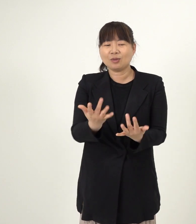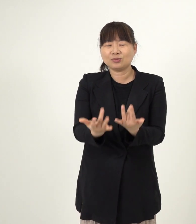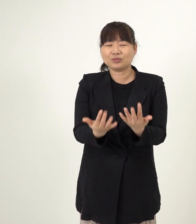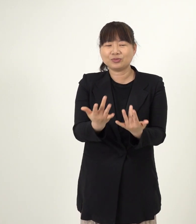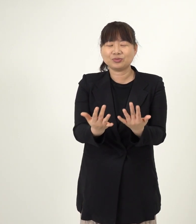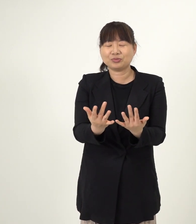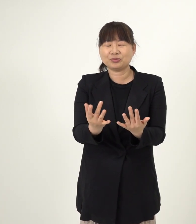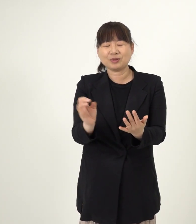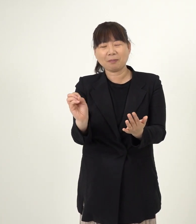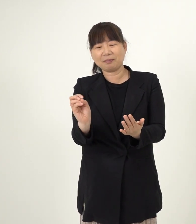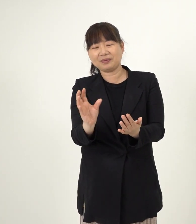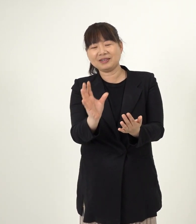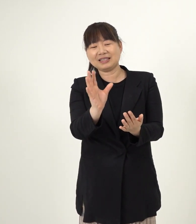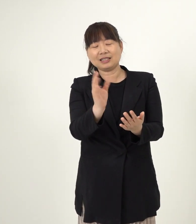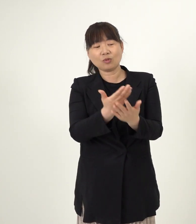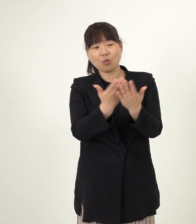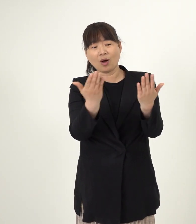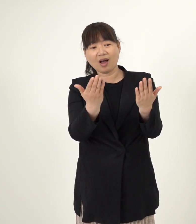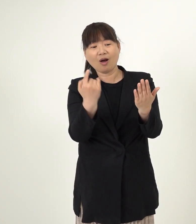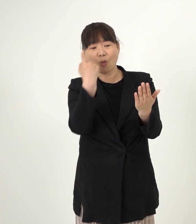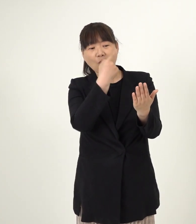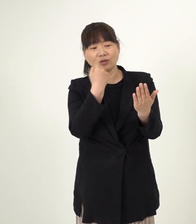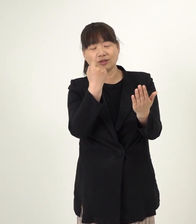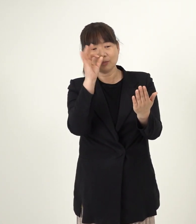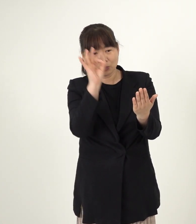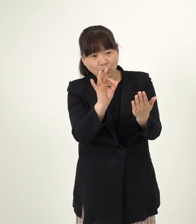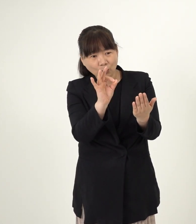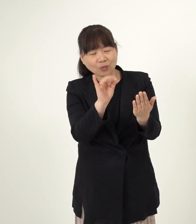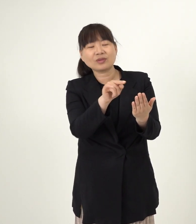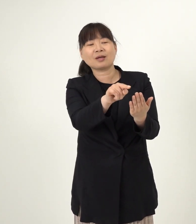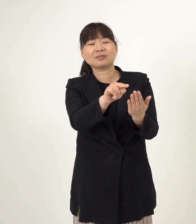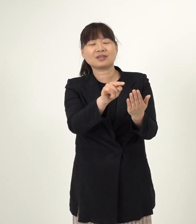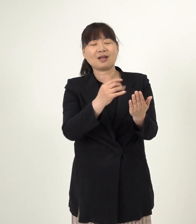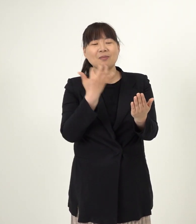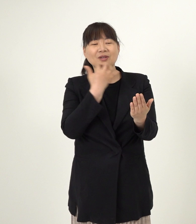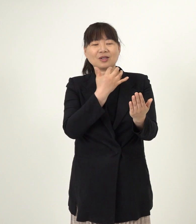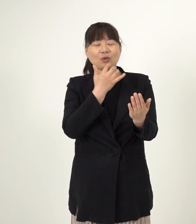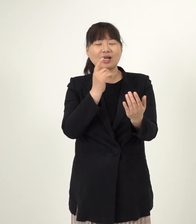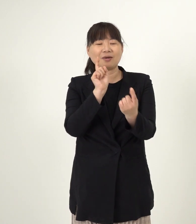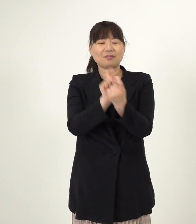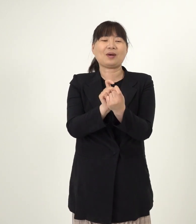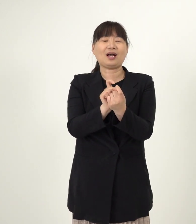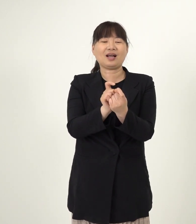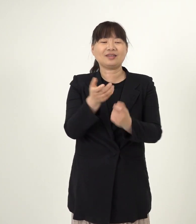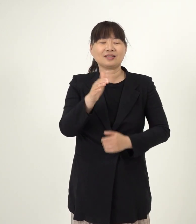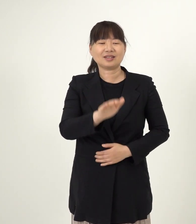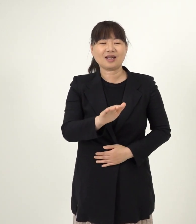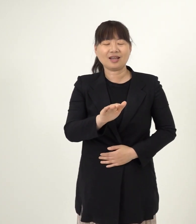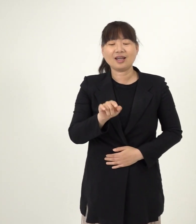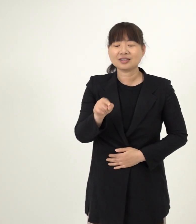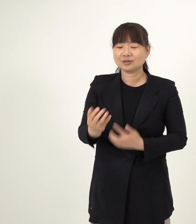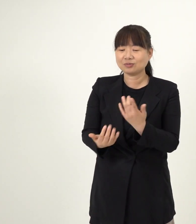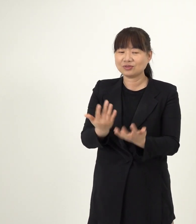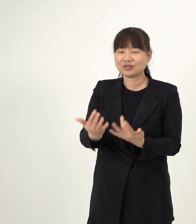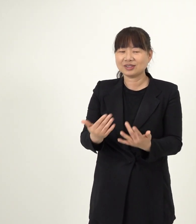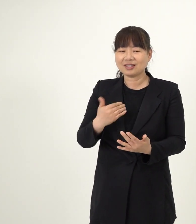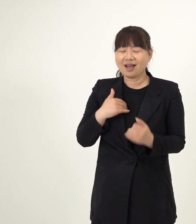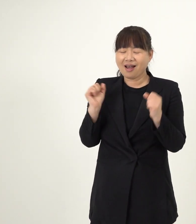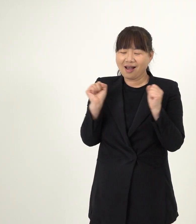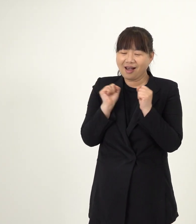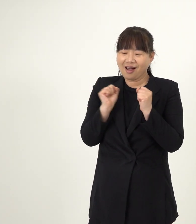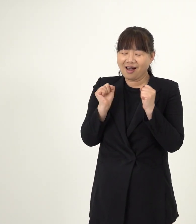앞에도 베드로는 들통이 났는데, 그분은 자기가 추위를 녹이려고